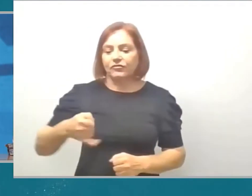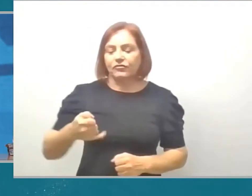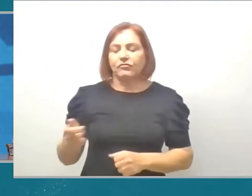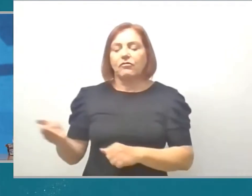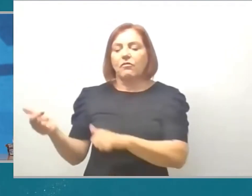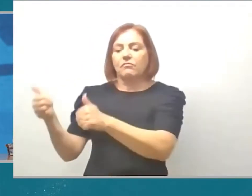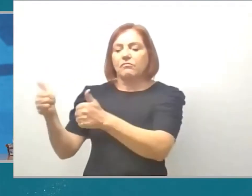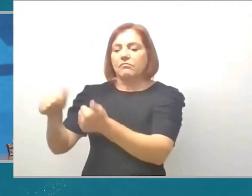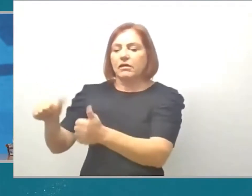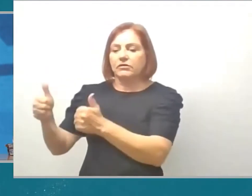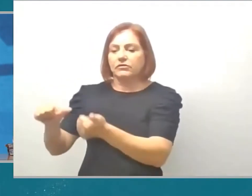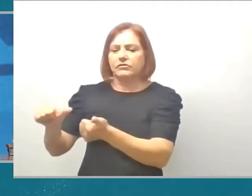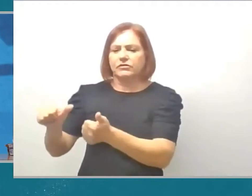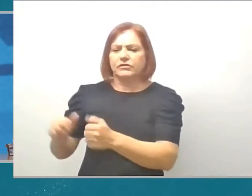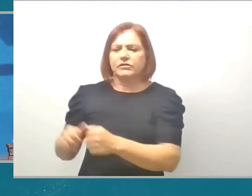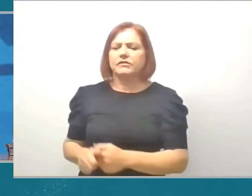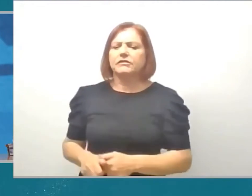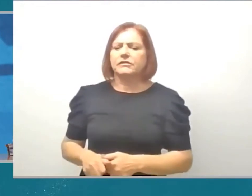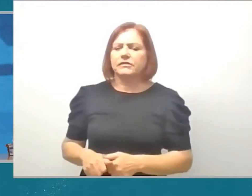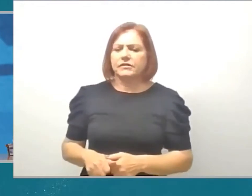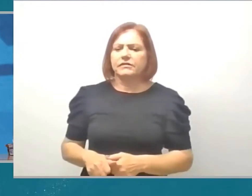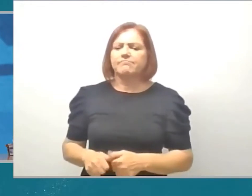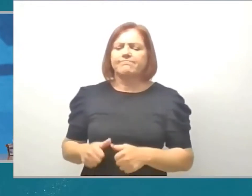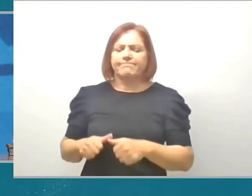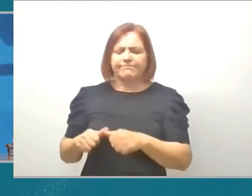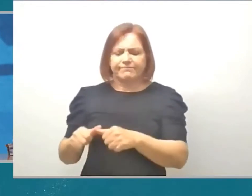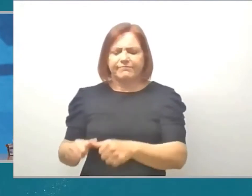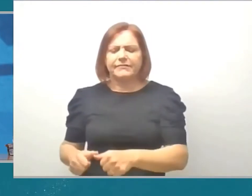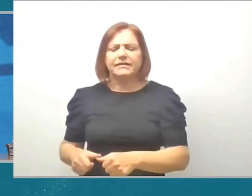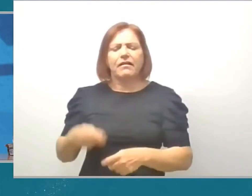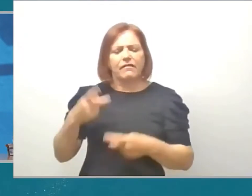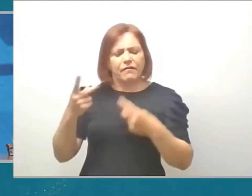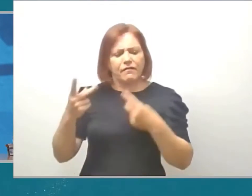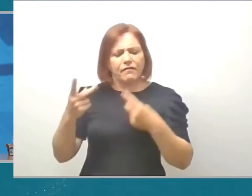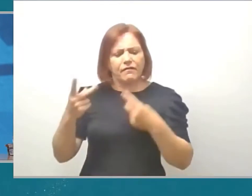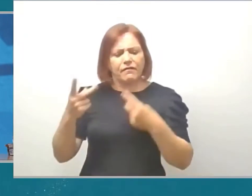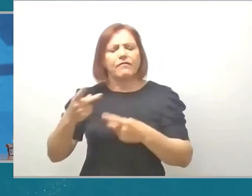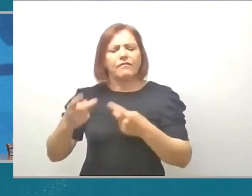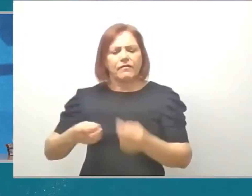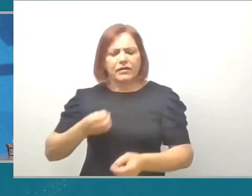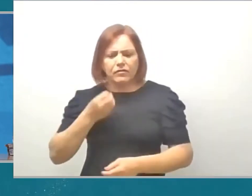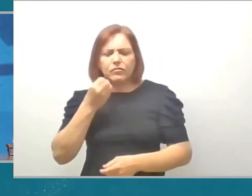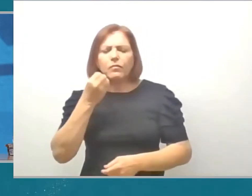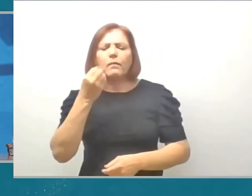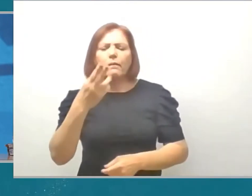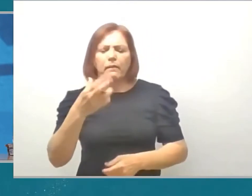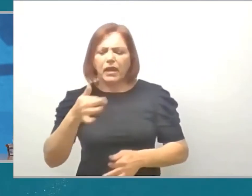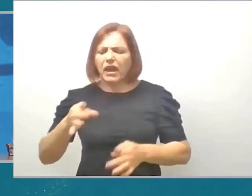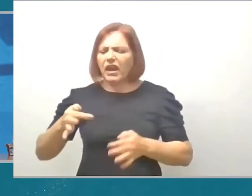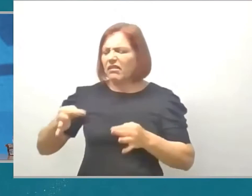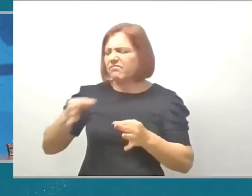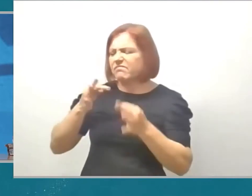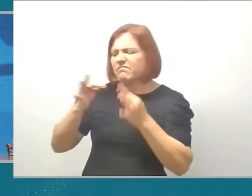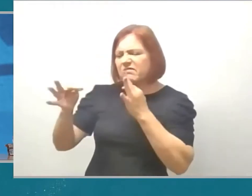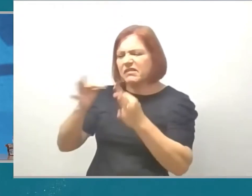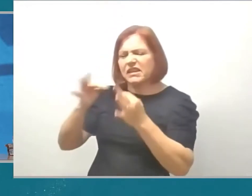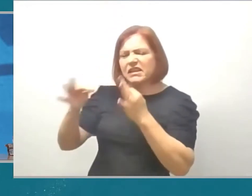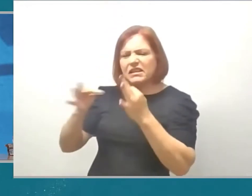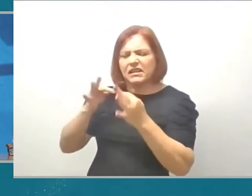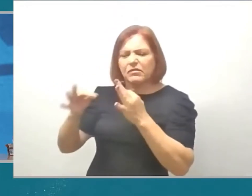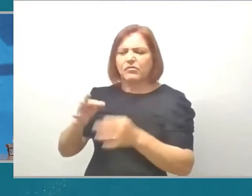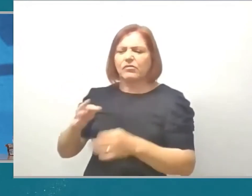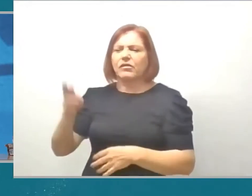ele estava falando bem do Senhor, dava testemunho do Senhor, mas no momento em que os discípulos